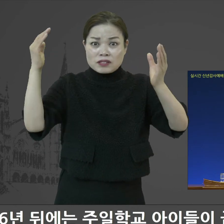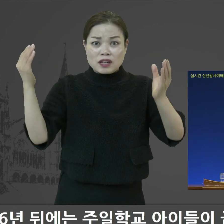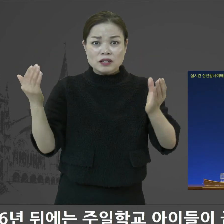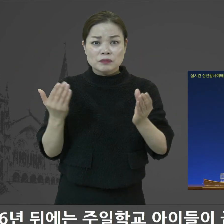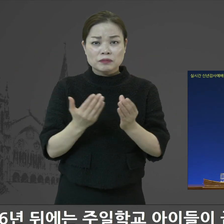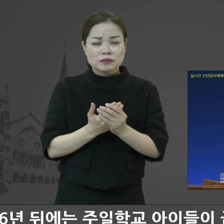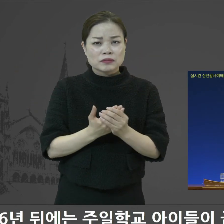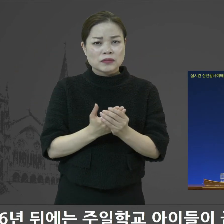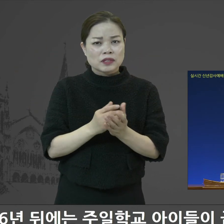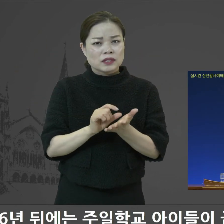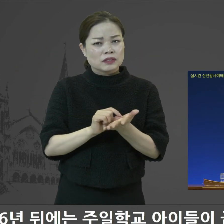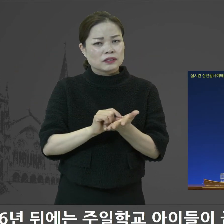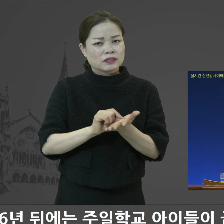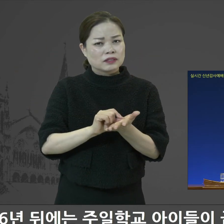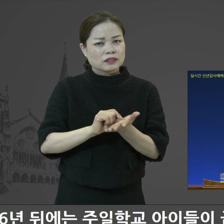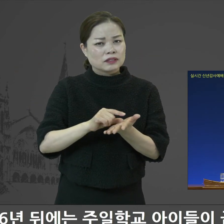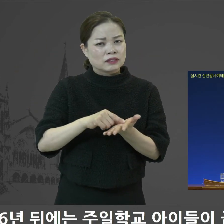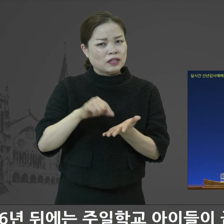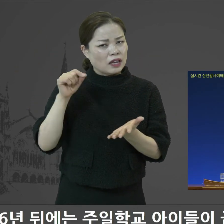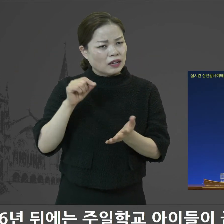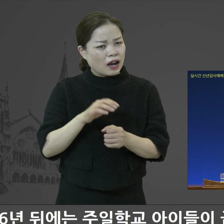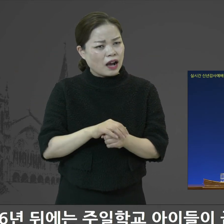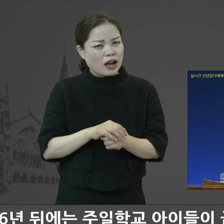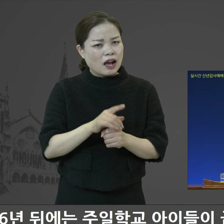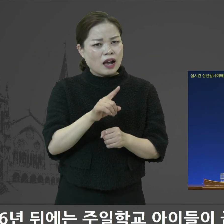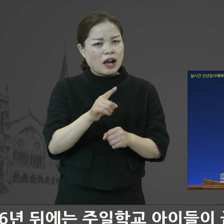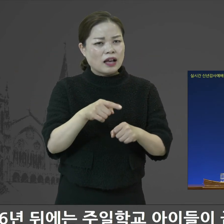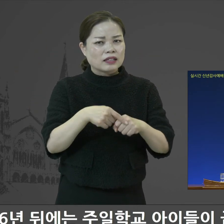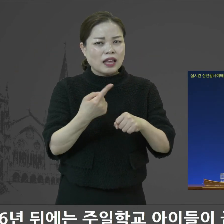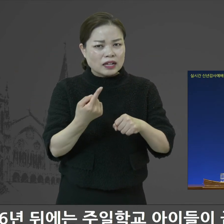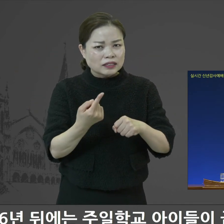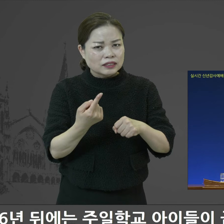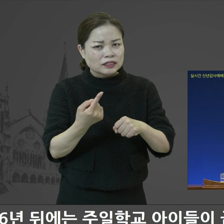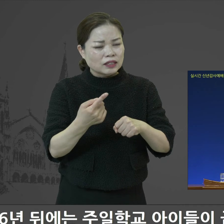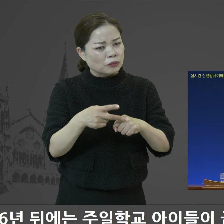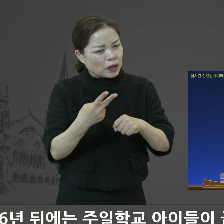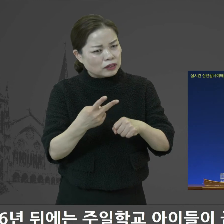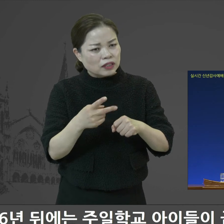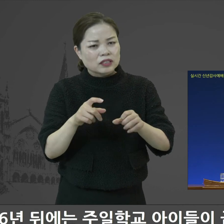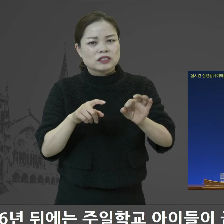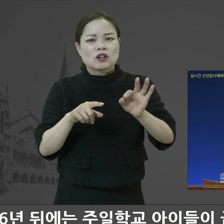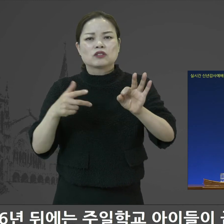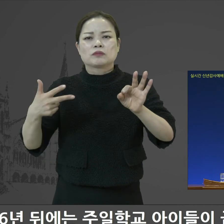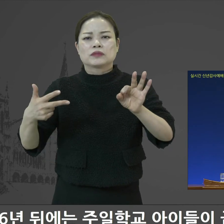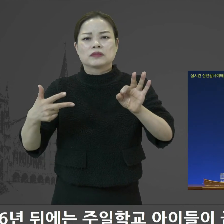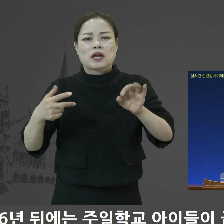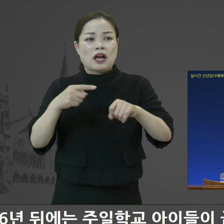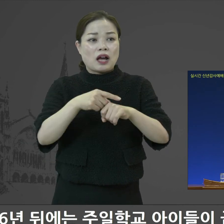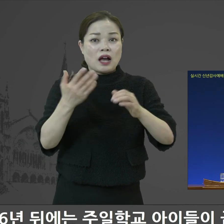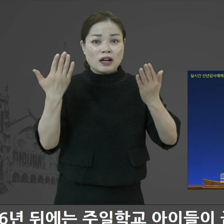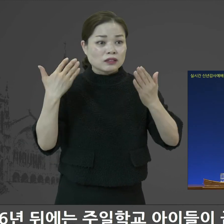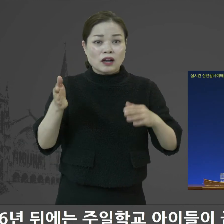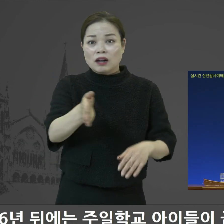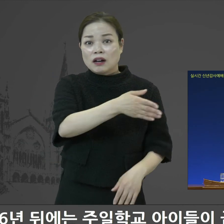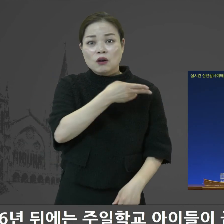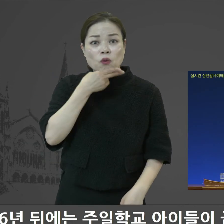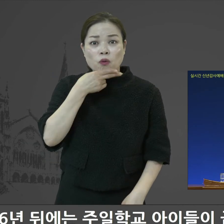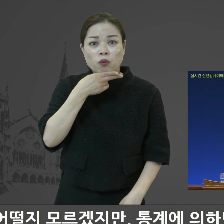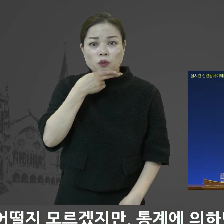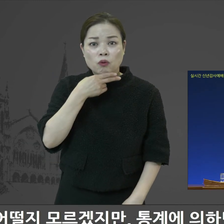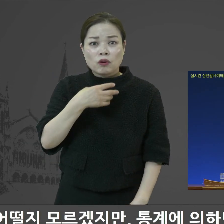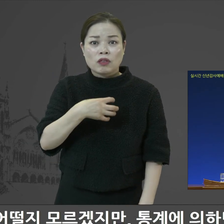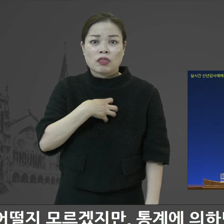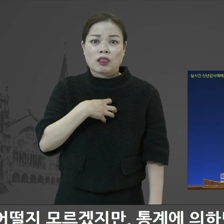제가 어림잡은 통계에 의하면 한 학년에 0.7명입니다. 한 학년에 한 명도 없다는 거예요. 굉장한